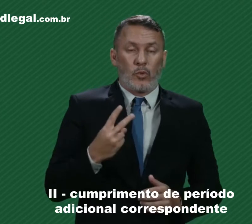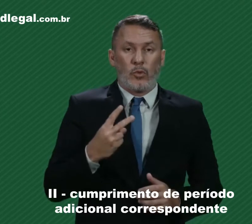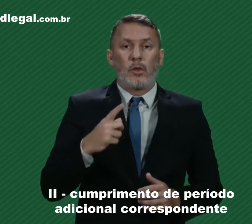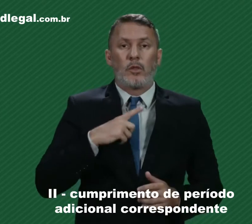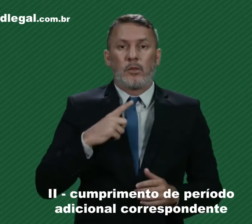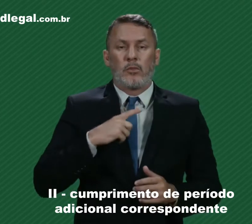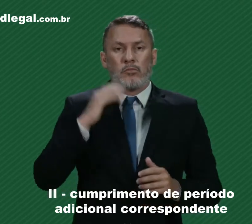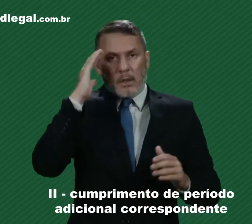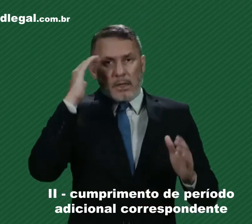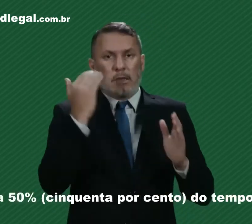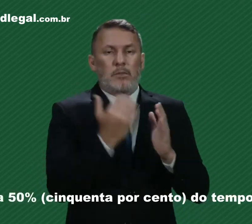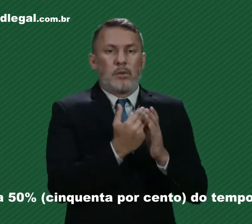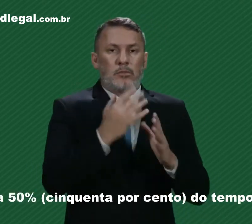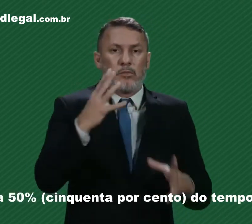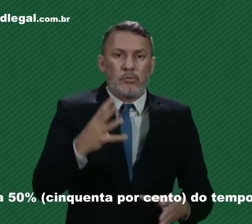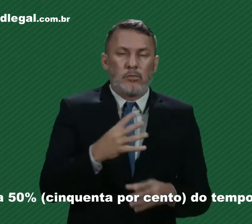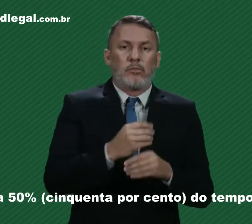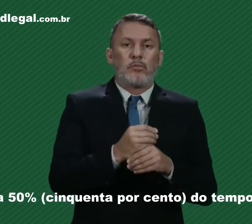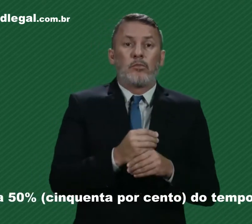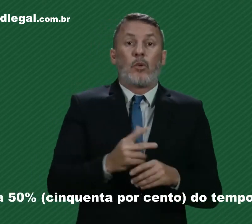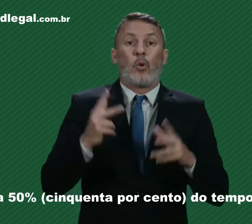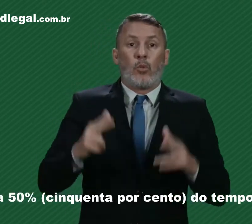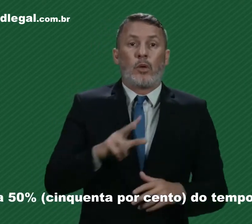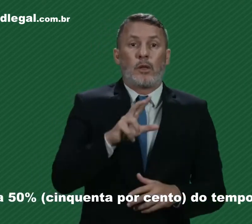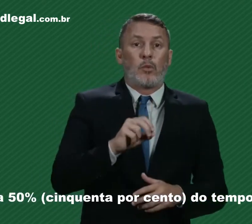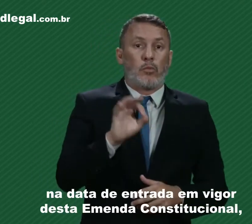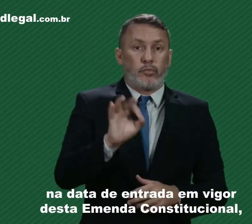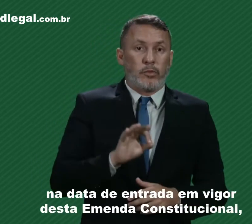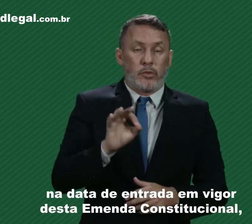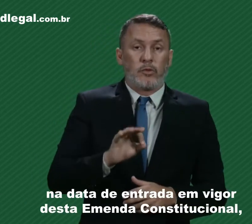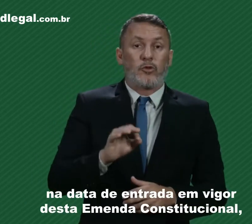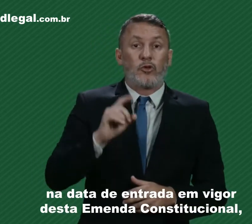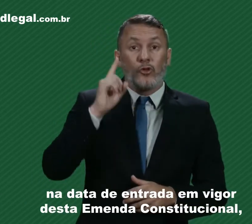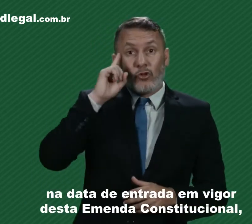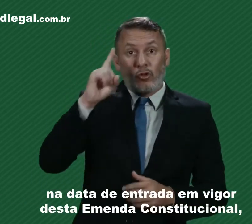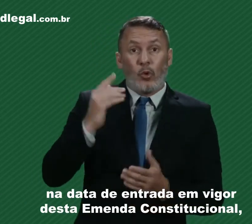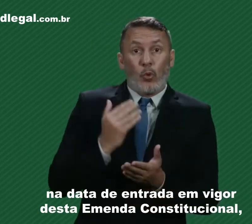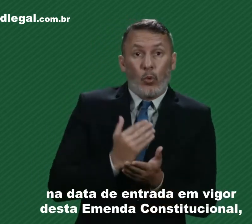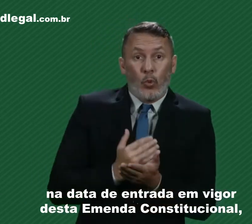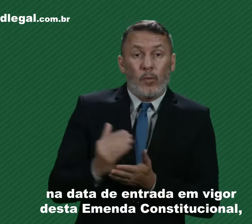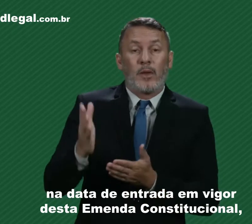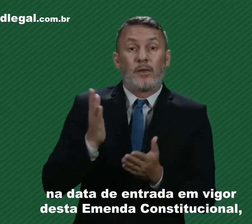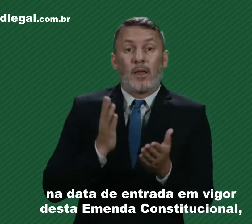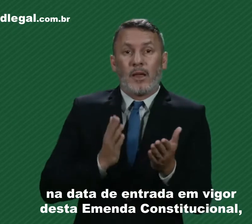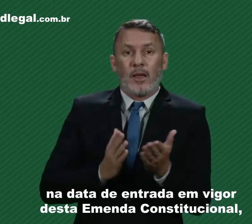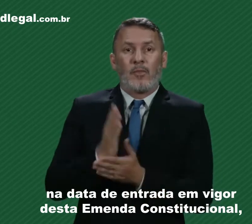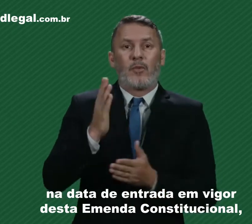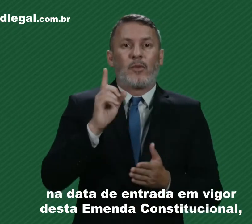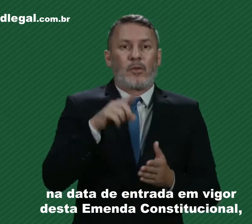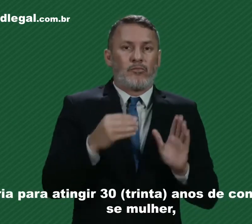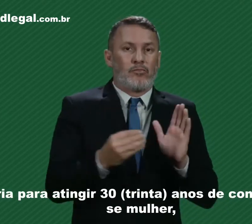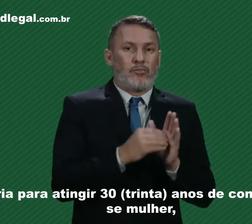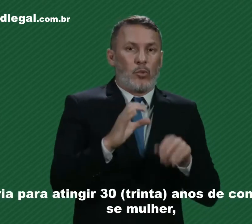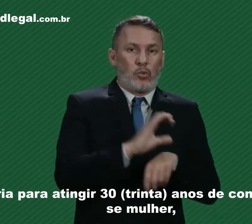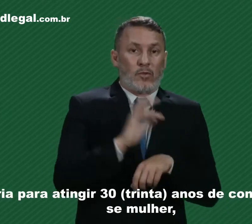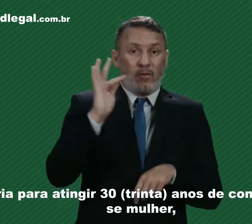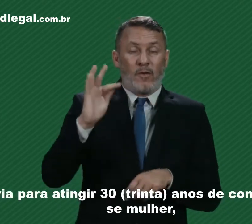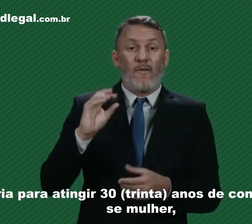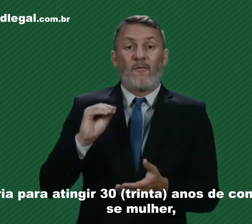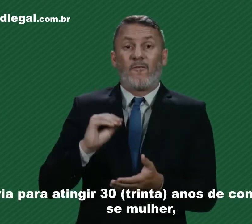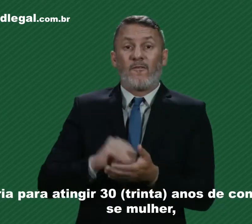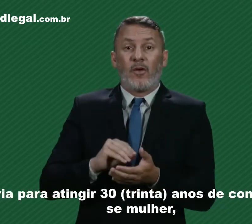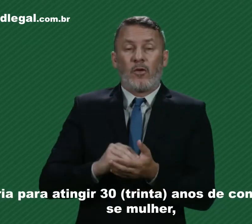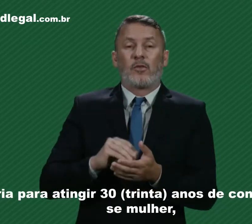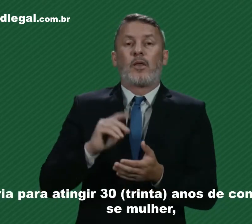período adicional correspondente a 50% do tempo que na data de entrada em vigor desta emenda constitucional faltaria